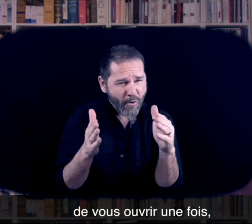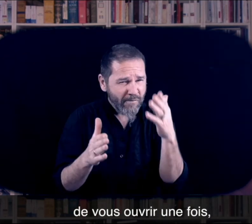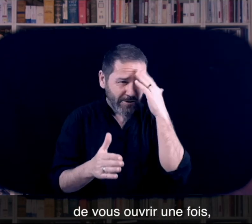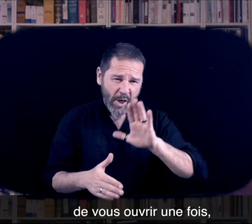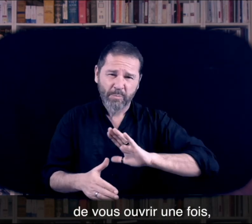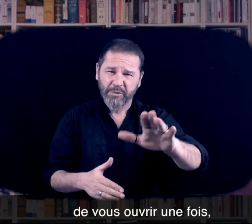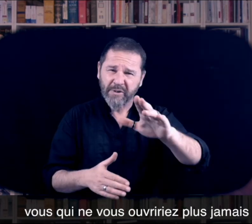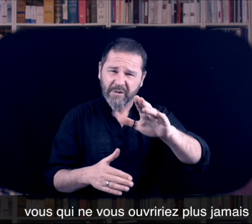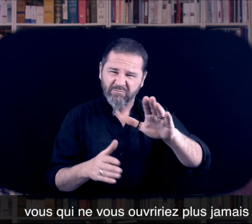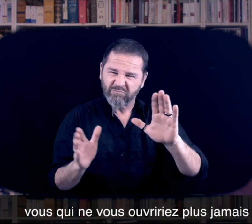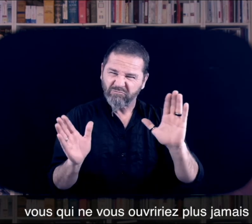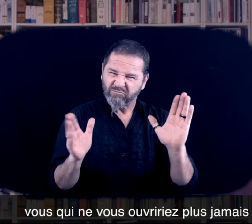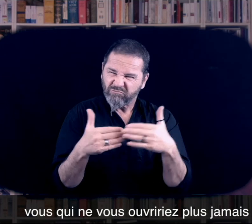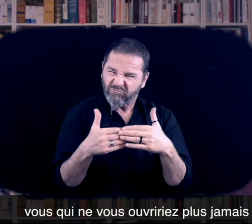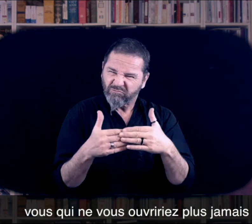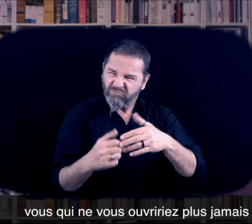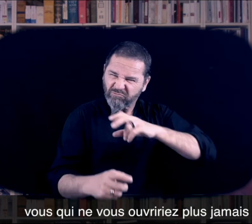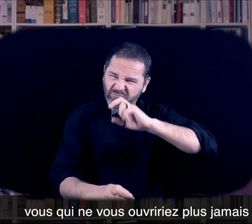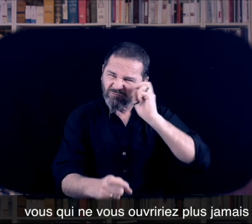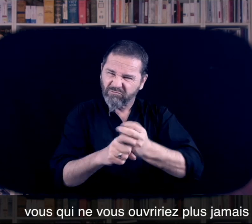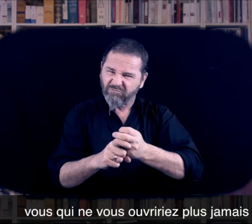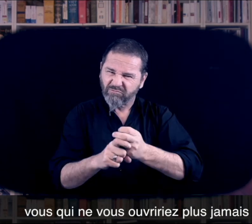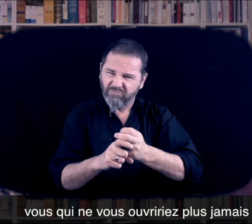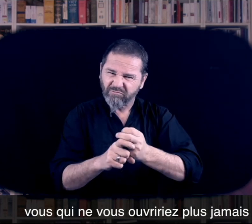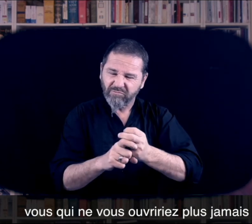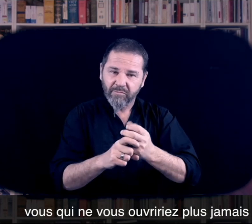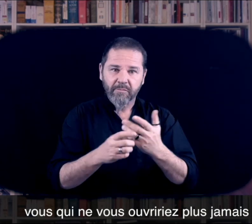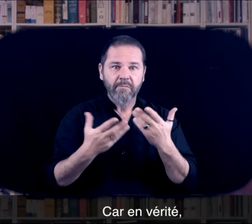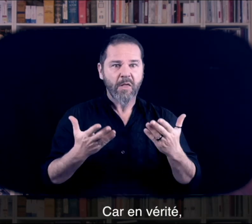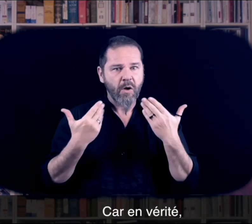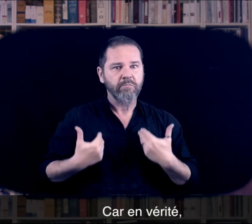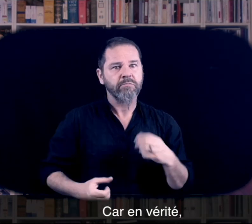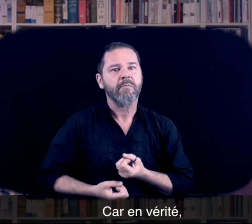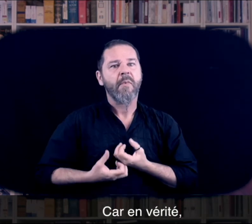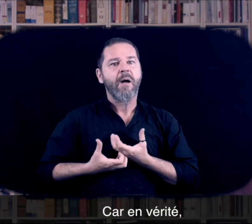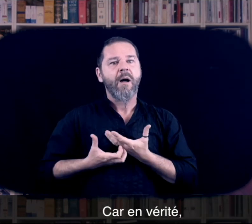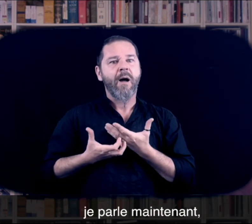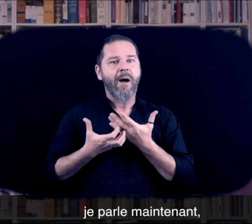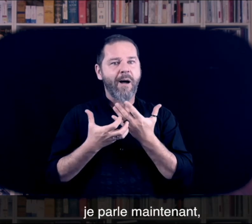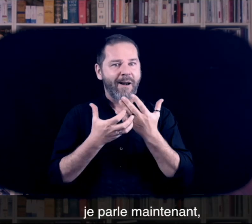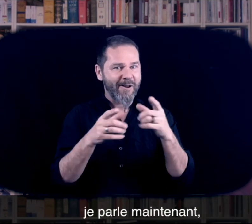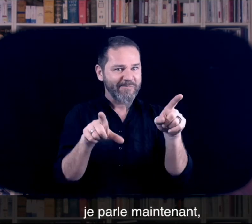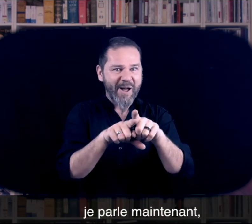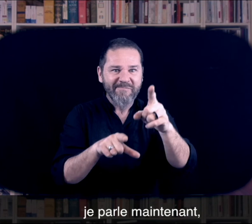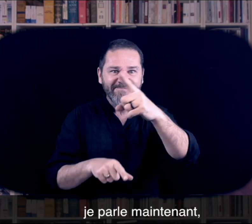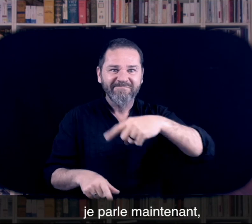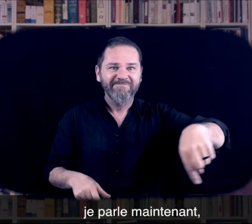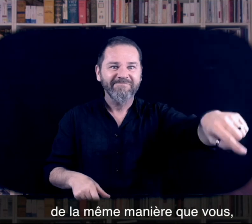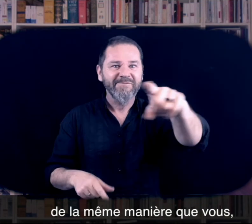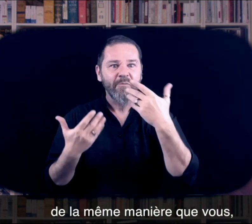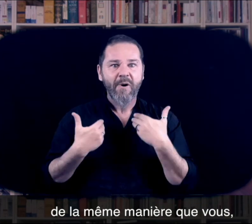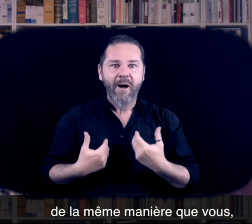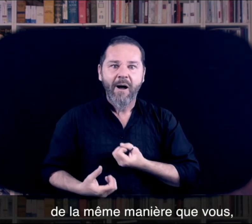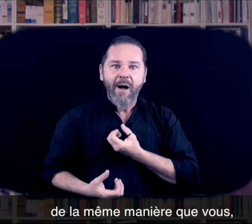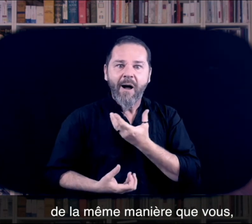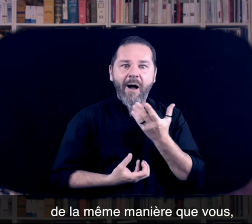vous ouvrir une fois, vous qui ne vous ouvririez plus jamais? Car en vérité, je parle maintenant,